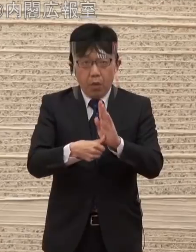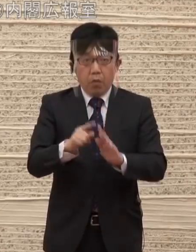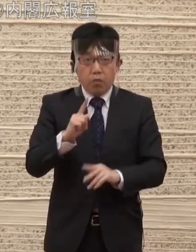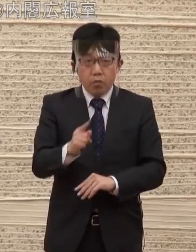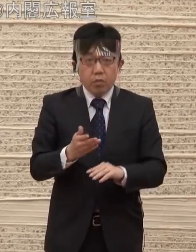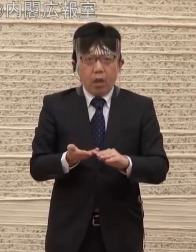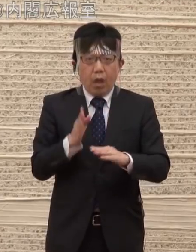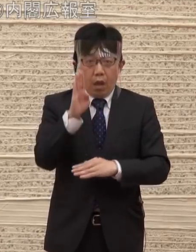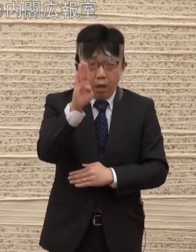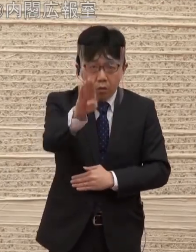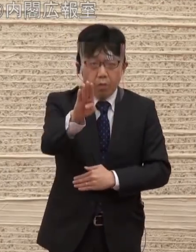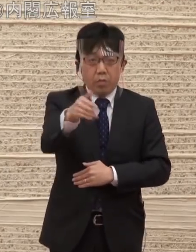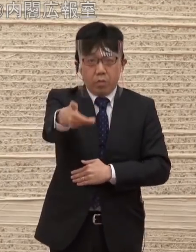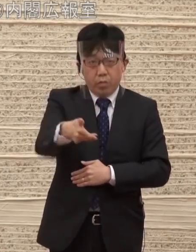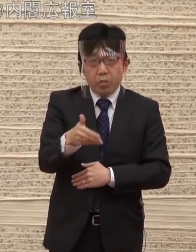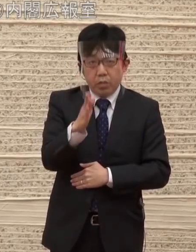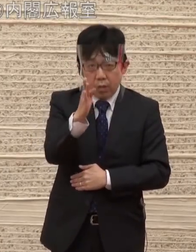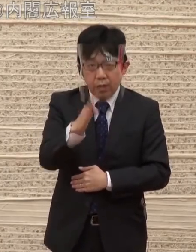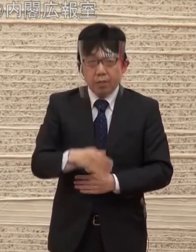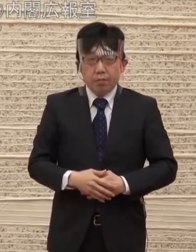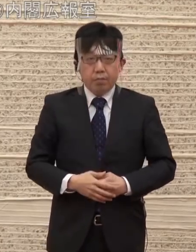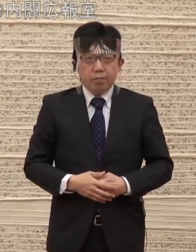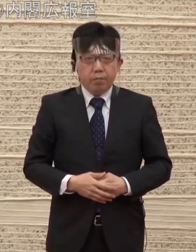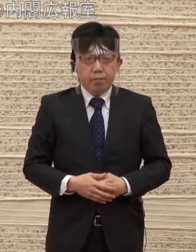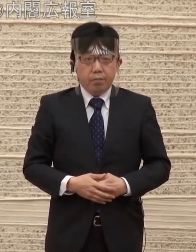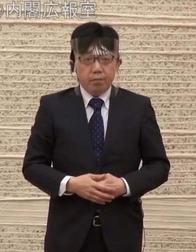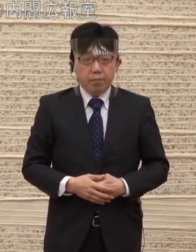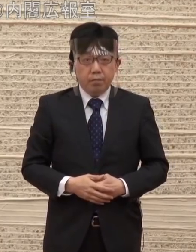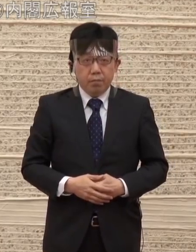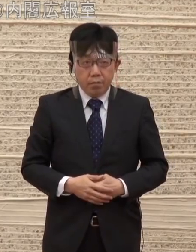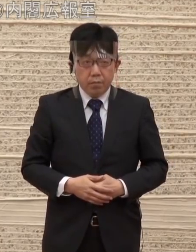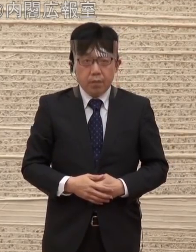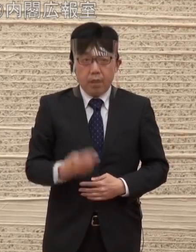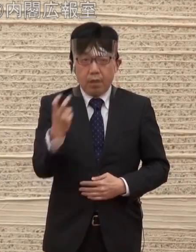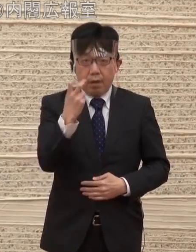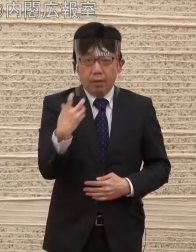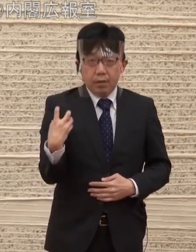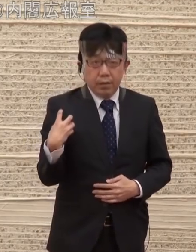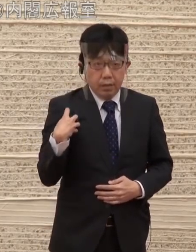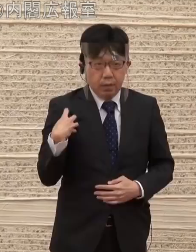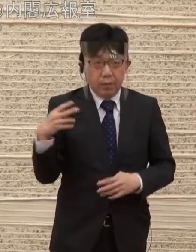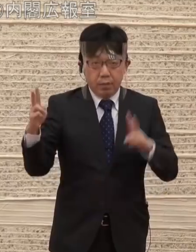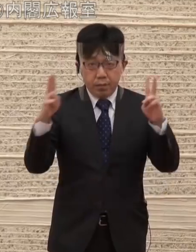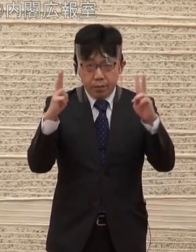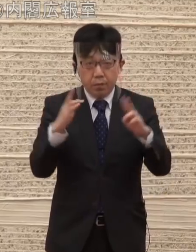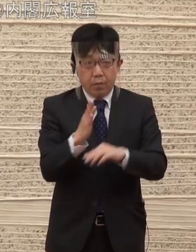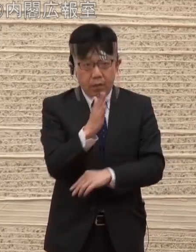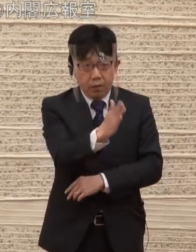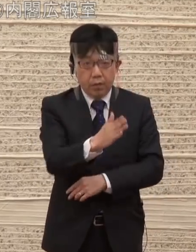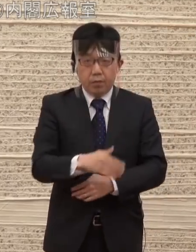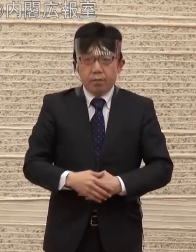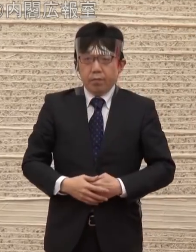質問をお願いいたしますそれでは始めに感謝からの質問いたしますはいどうぞ